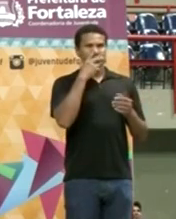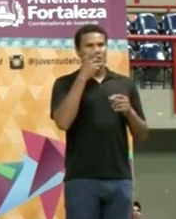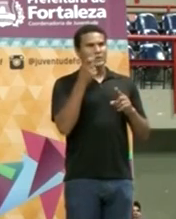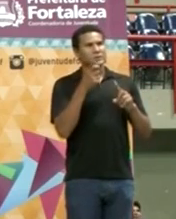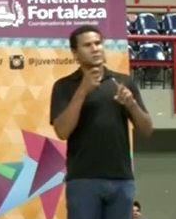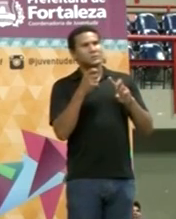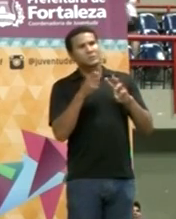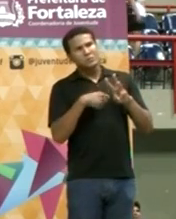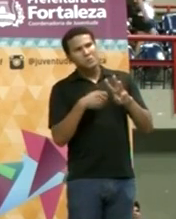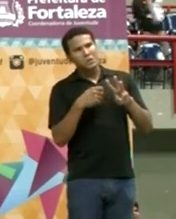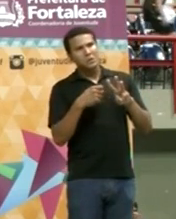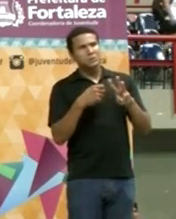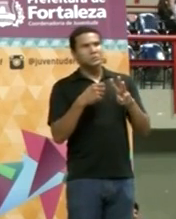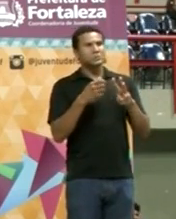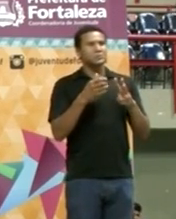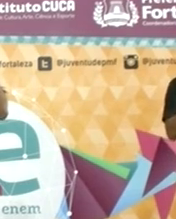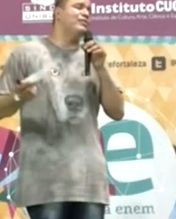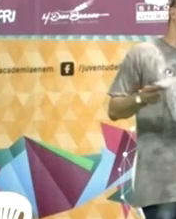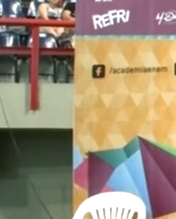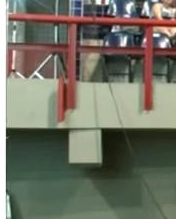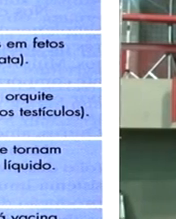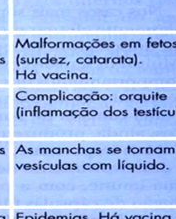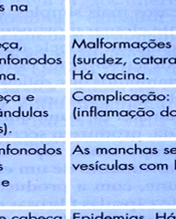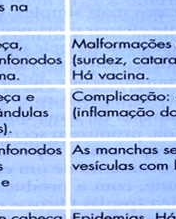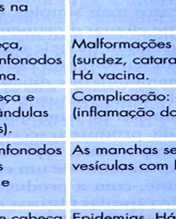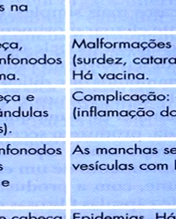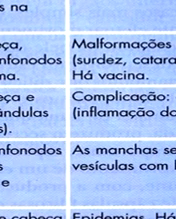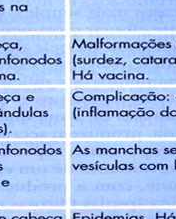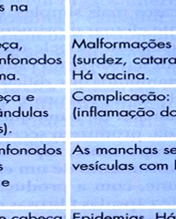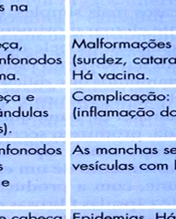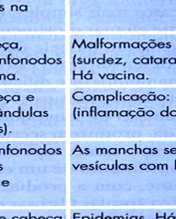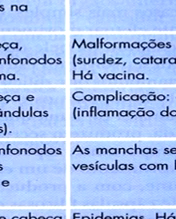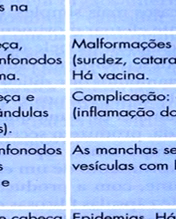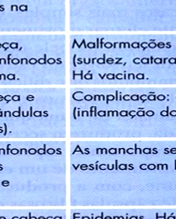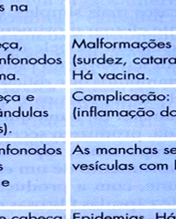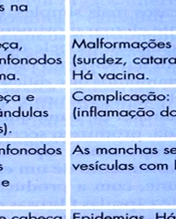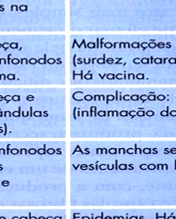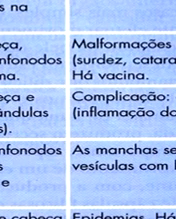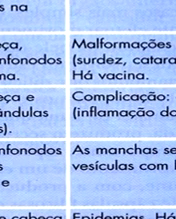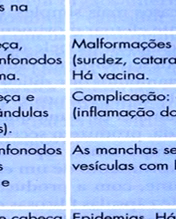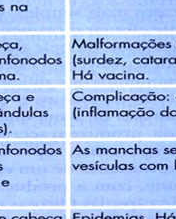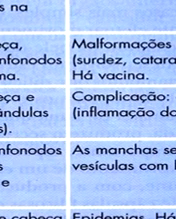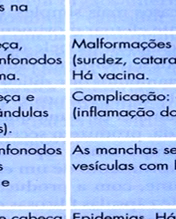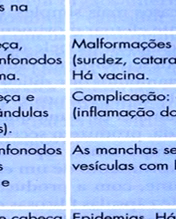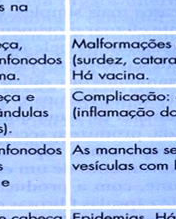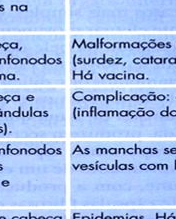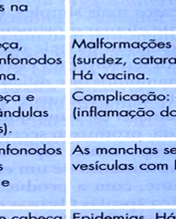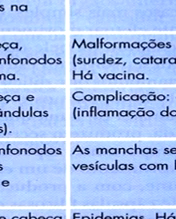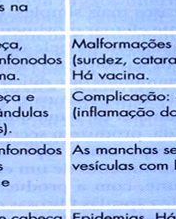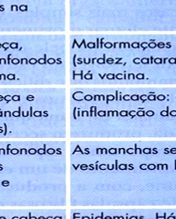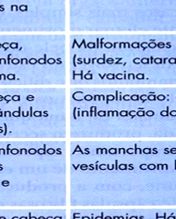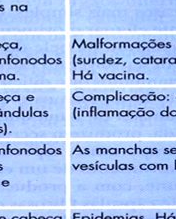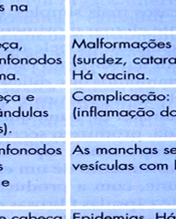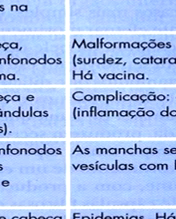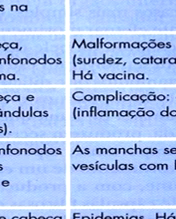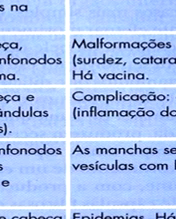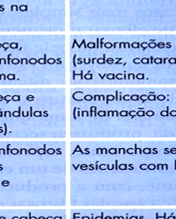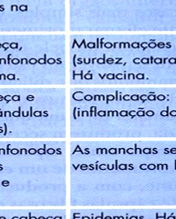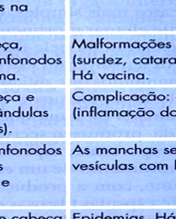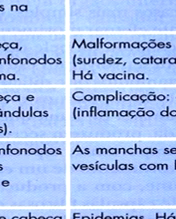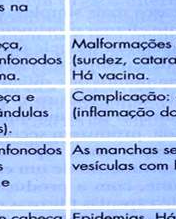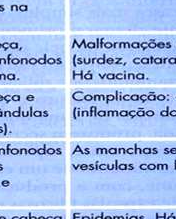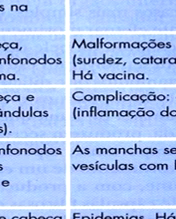a 15 anos. Hoje, pessoas estão vivendo com mais de 20 anos sendo portadores, tá? E só para fechar, isso aqui são as tabelas que estão no